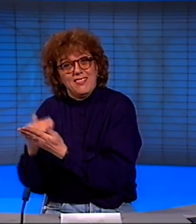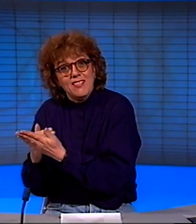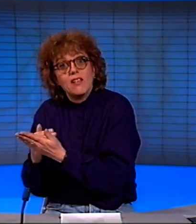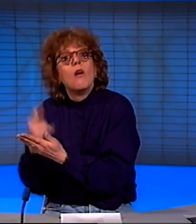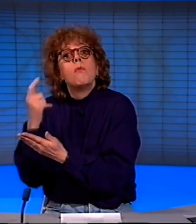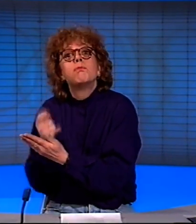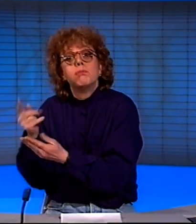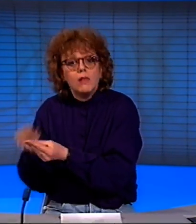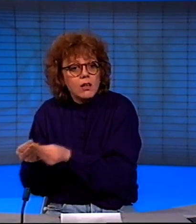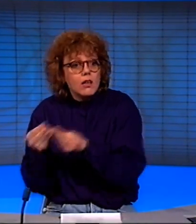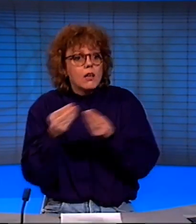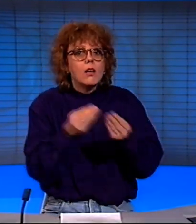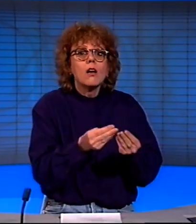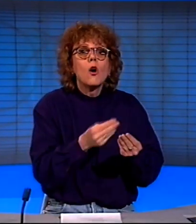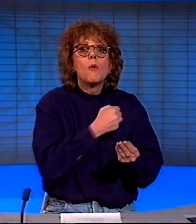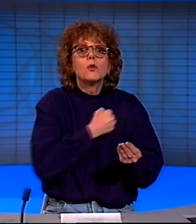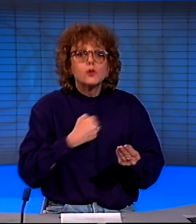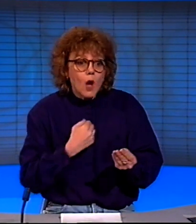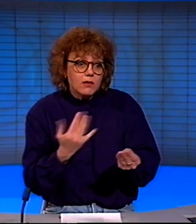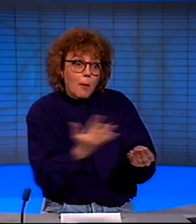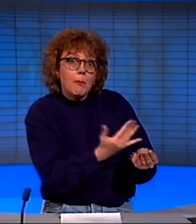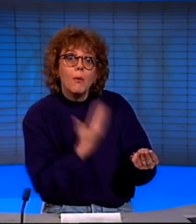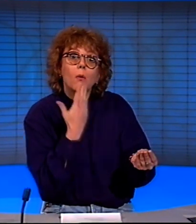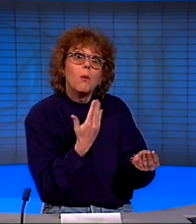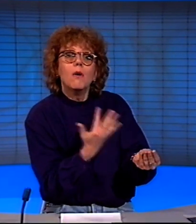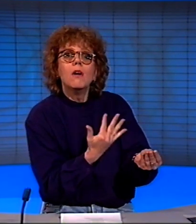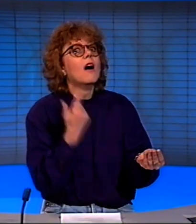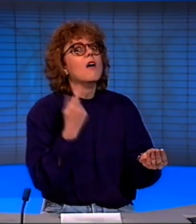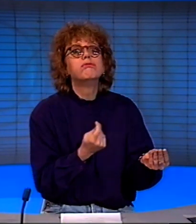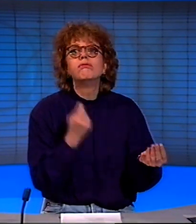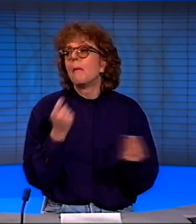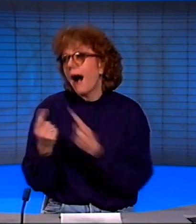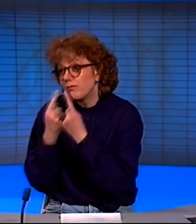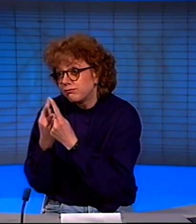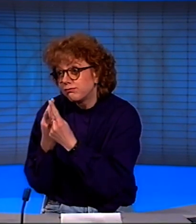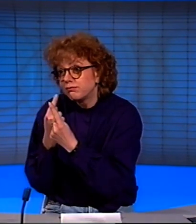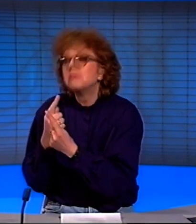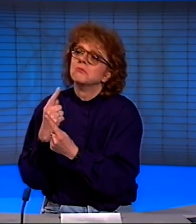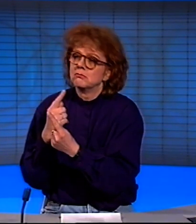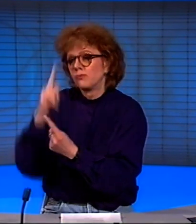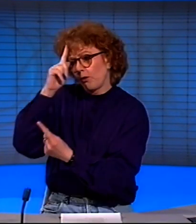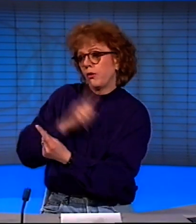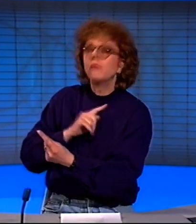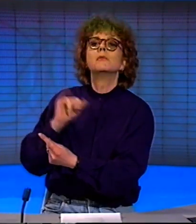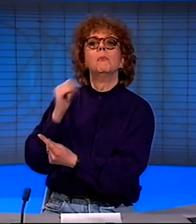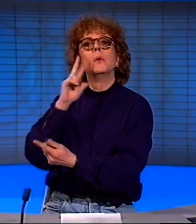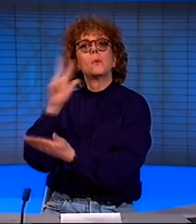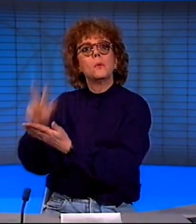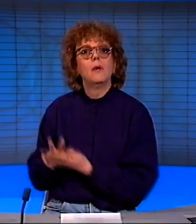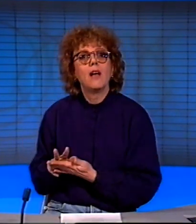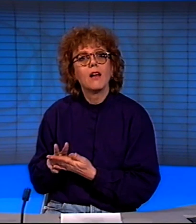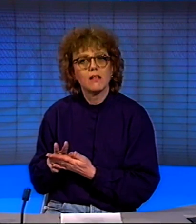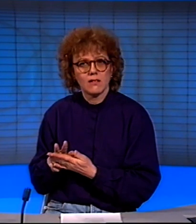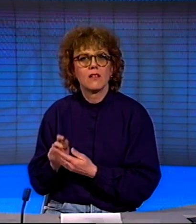indgået et forlig uden at have diskuteret det med foreningens